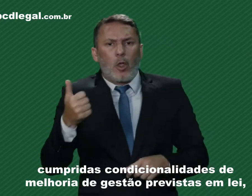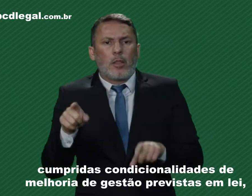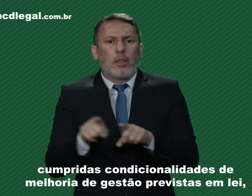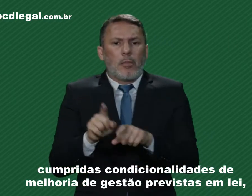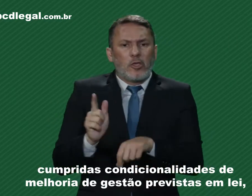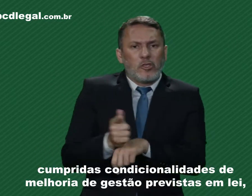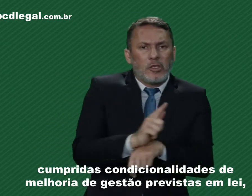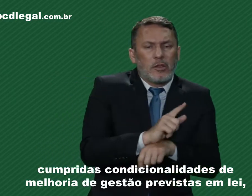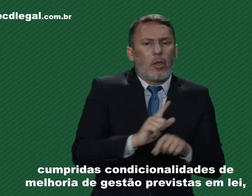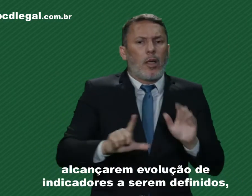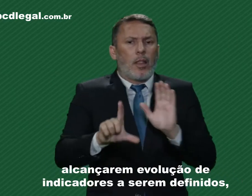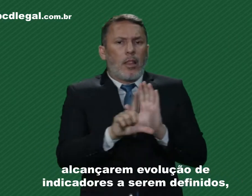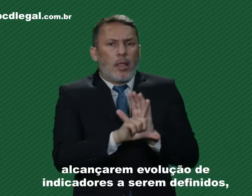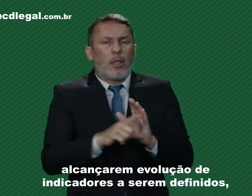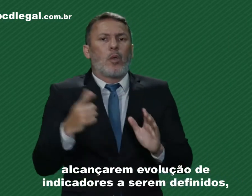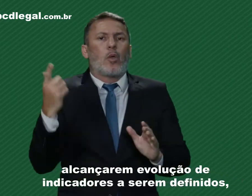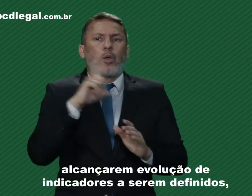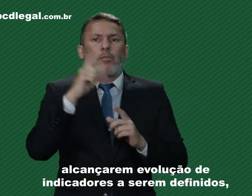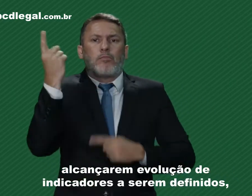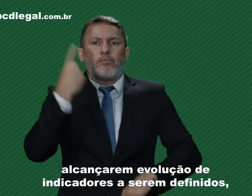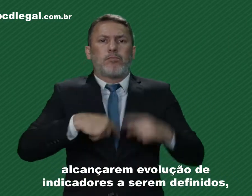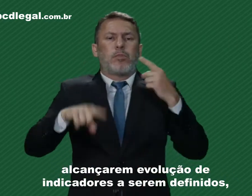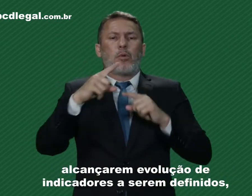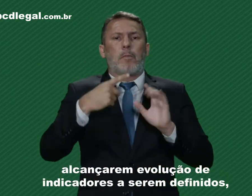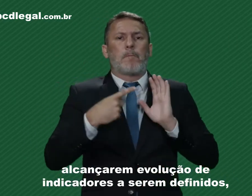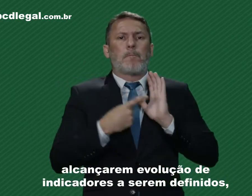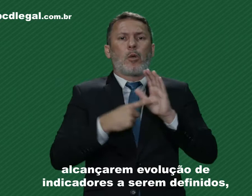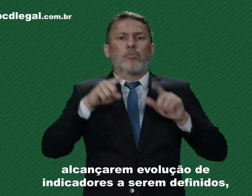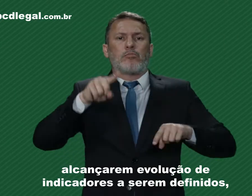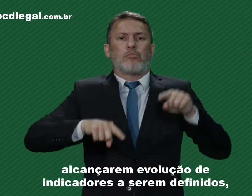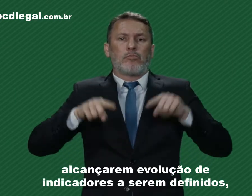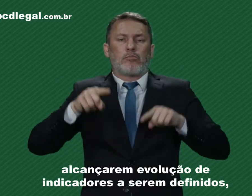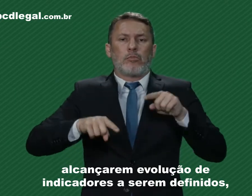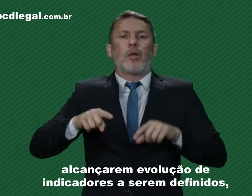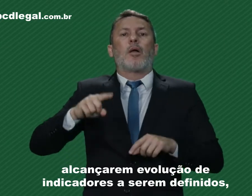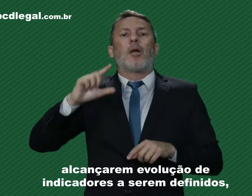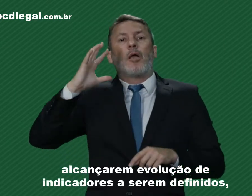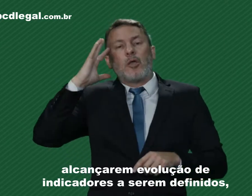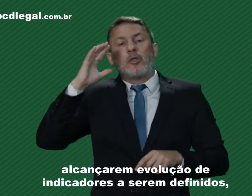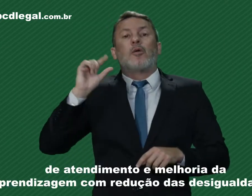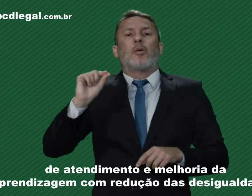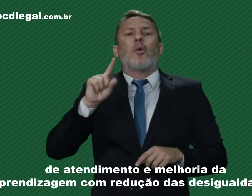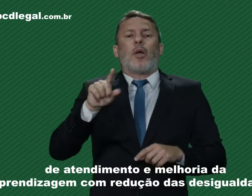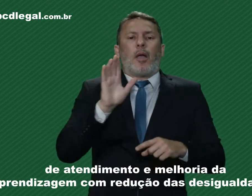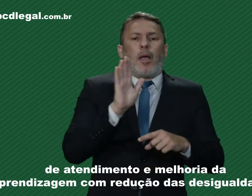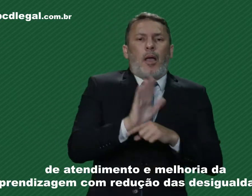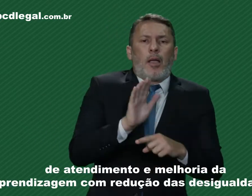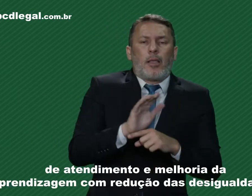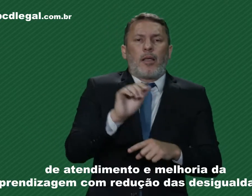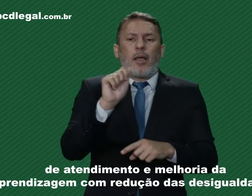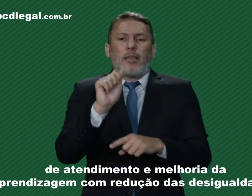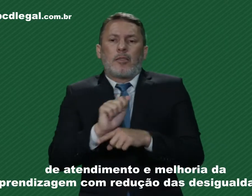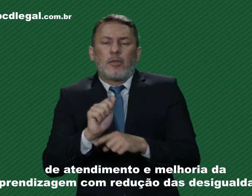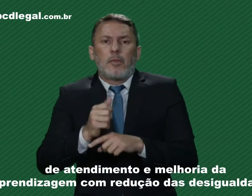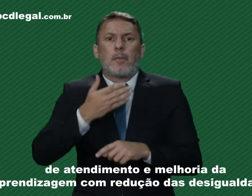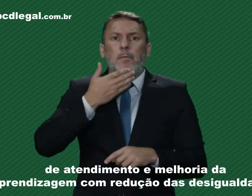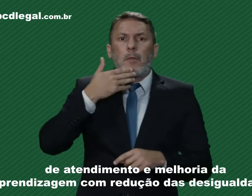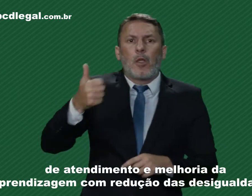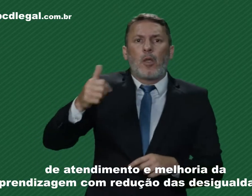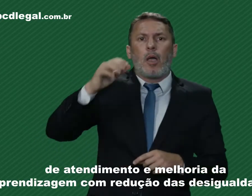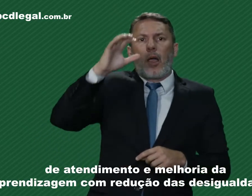gestão previstas em lei, alcançarem evolução de indicadores a serem definidos, de atendimento e melhoria